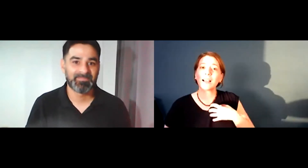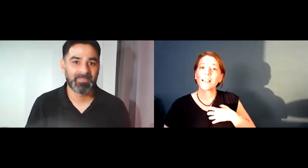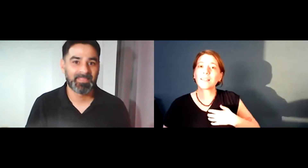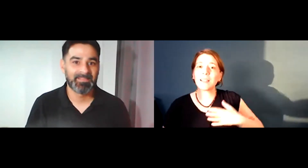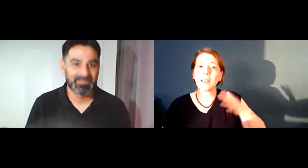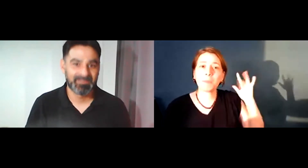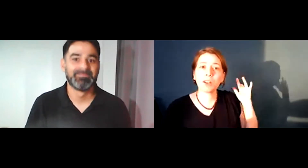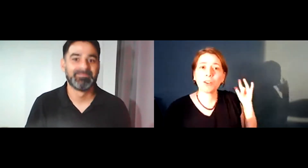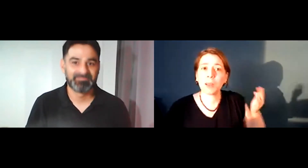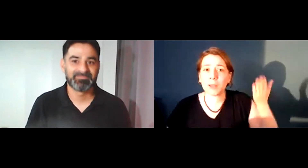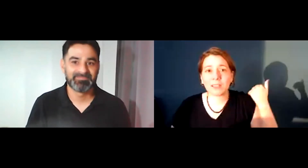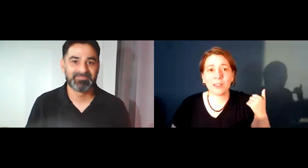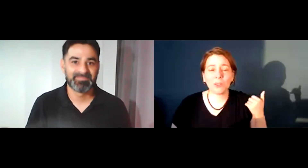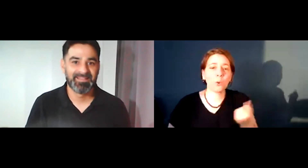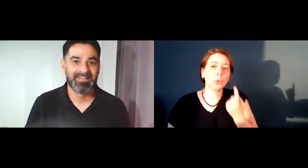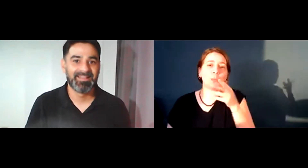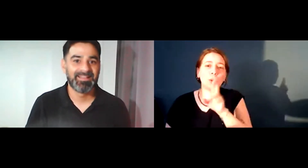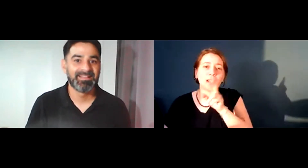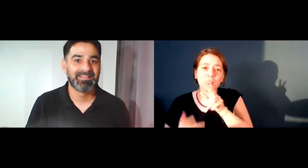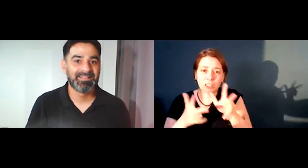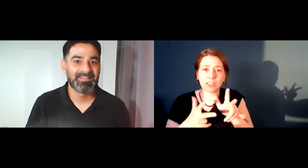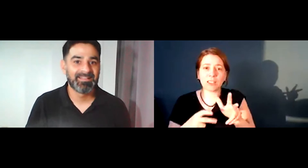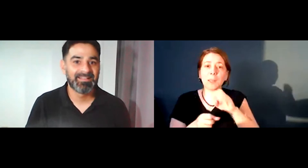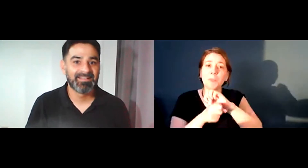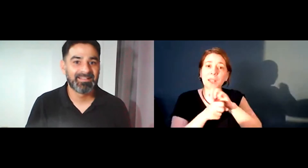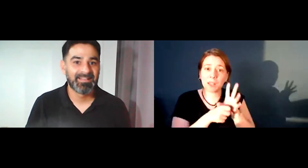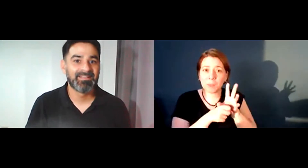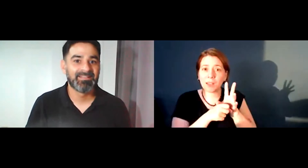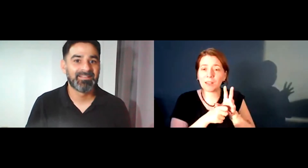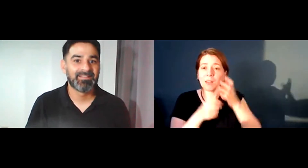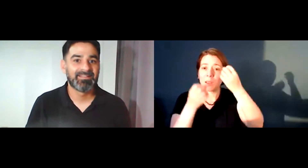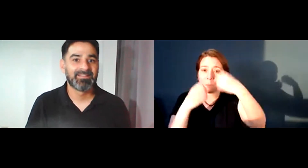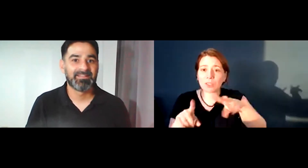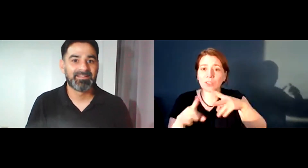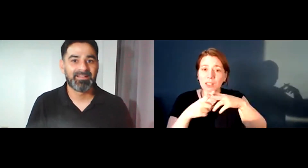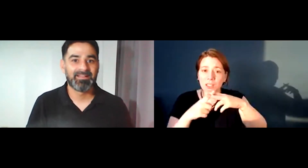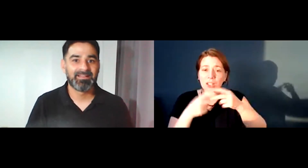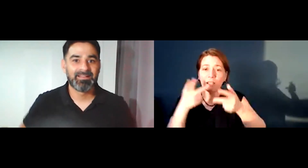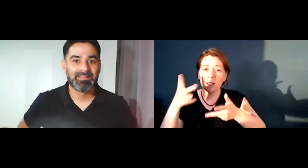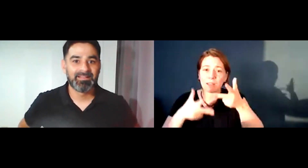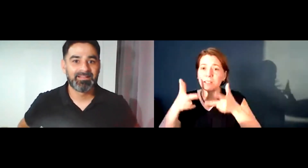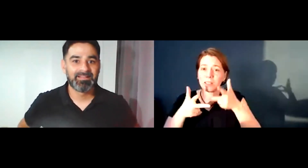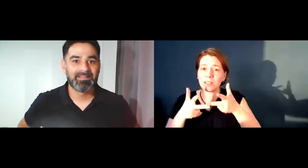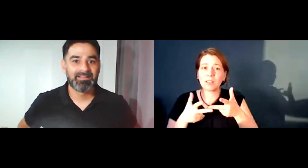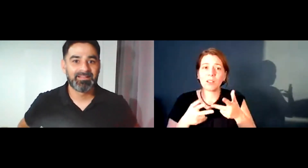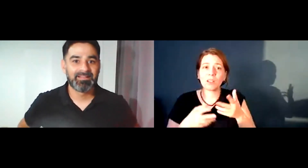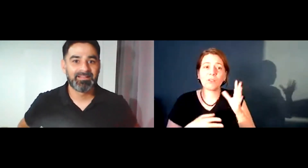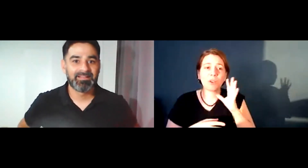clase miércoles pasado, una mujer dijo que en pandemia empezó el taller de lengua de señas y fue